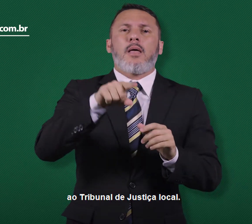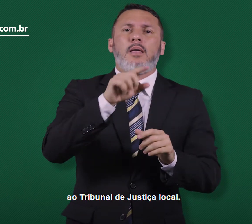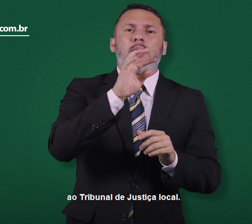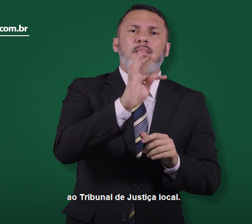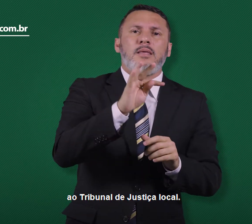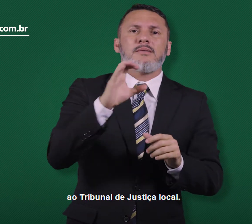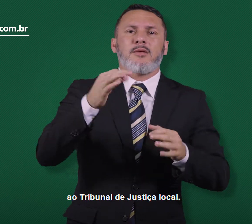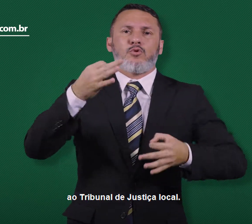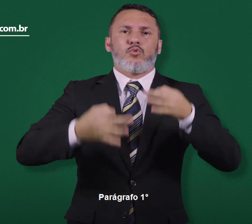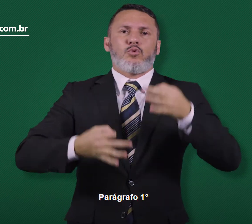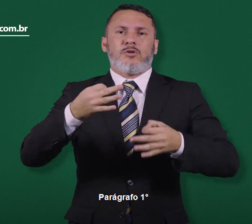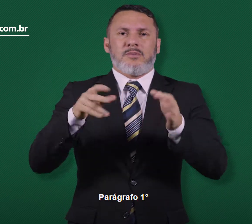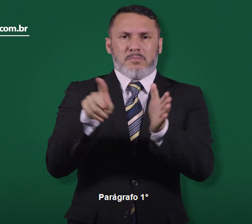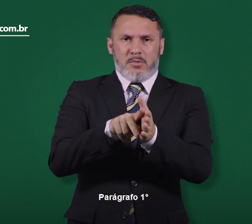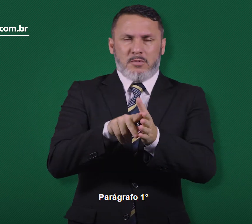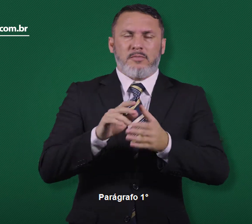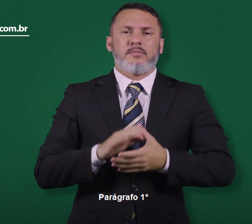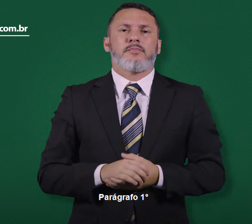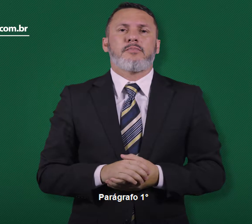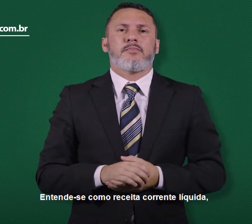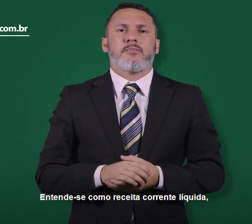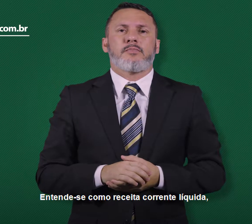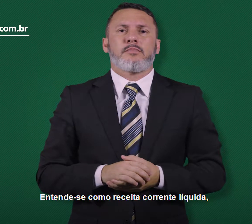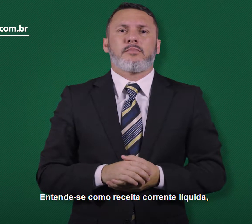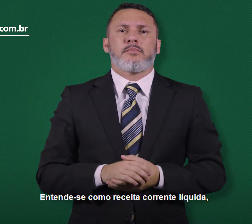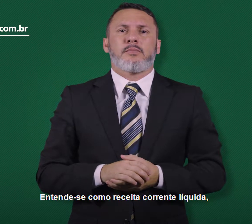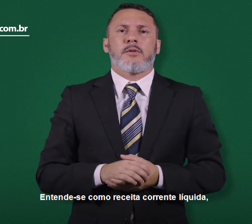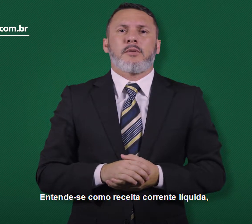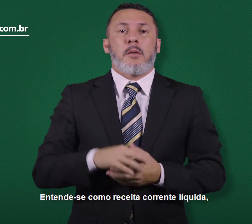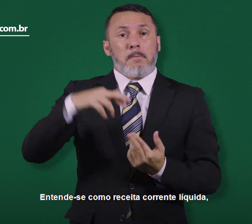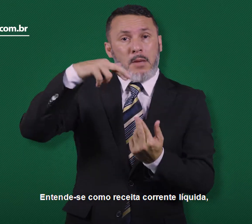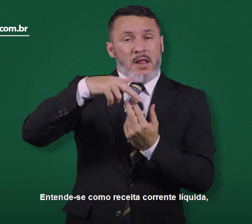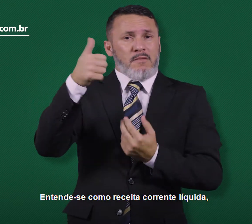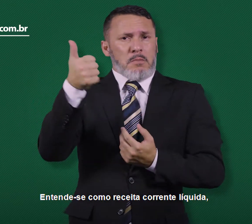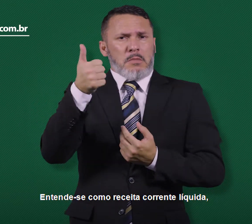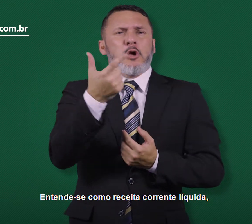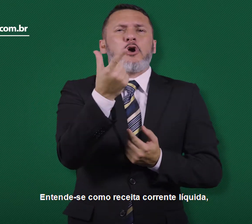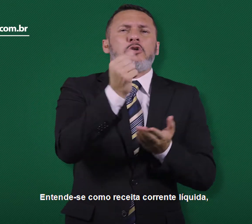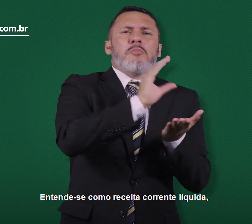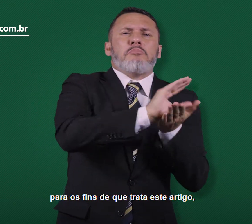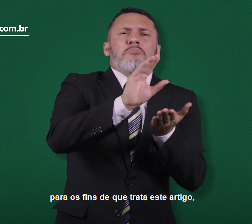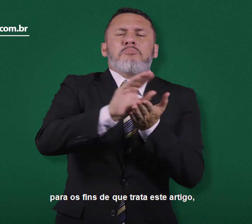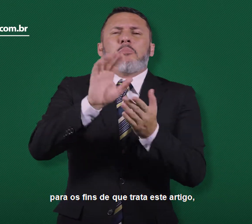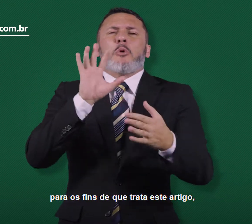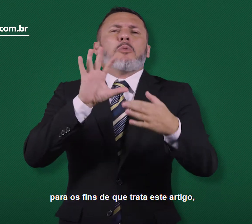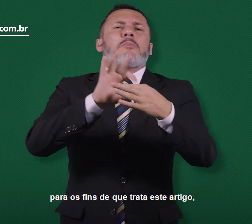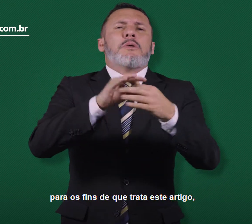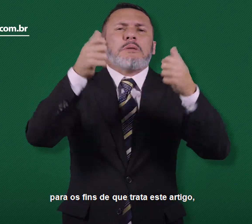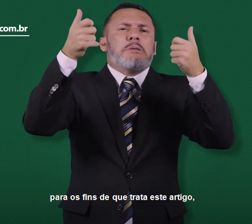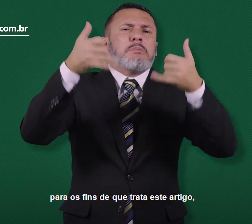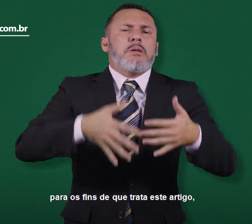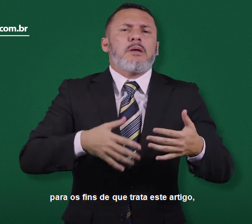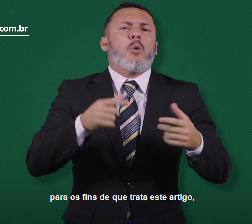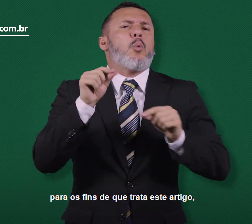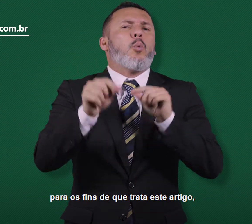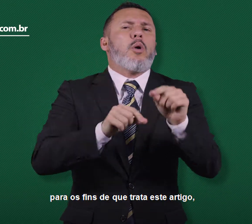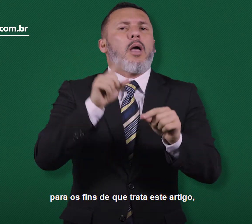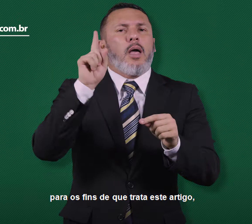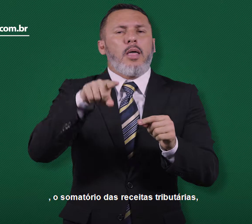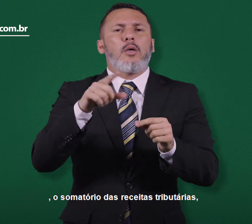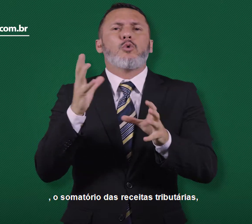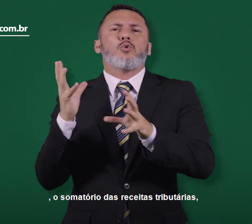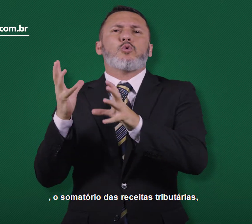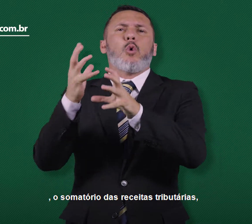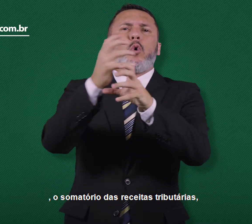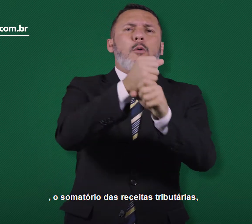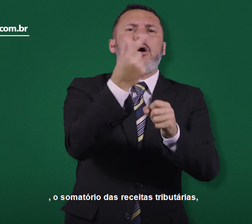de Justiça local. Parágrafo 1º. Entende-se como receita corrente líquida, para os fins de que trata este artigo,